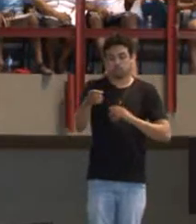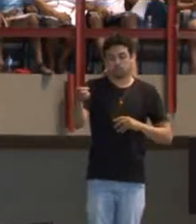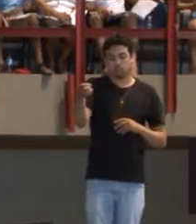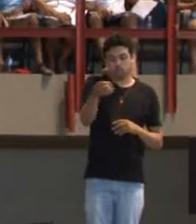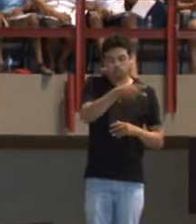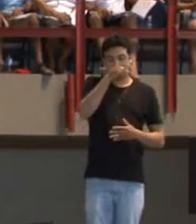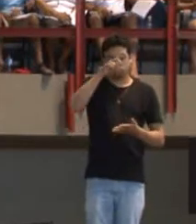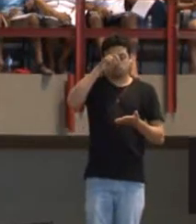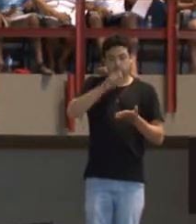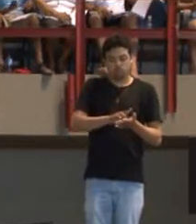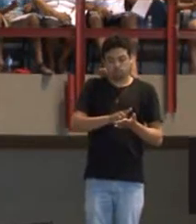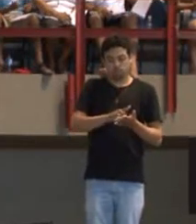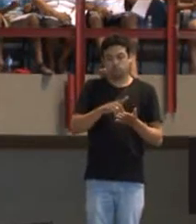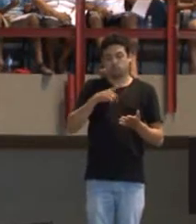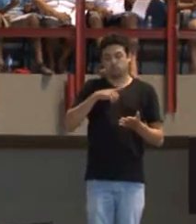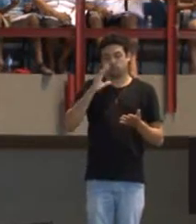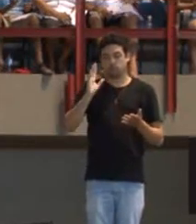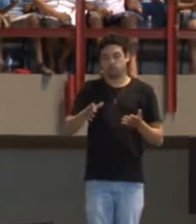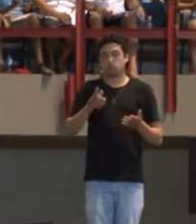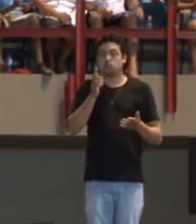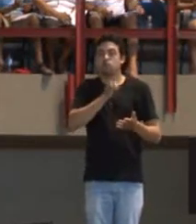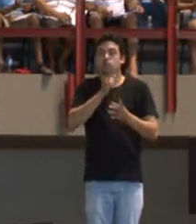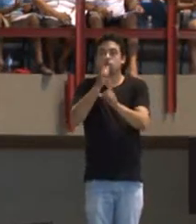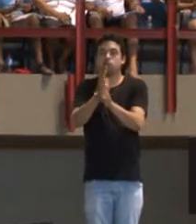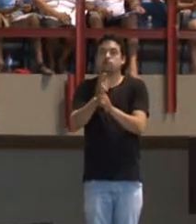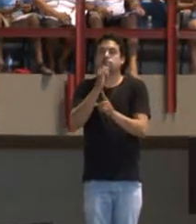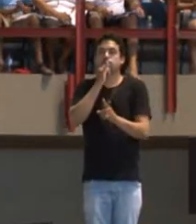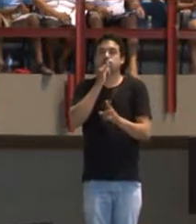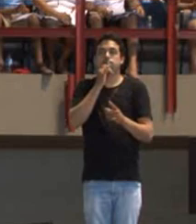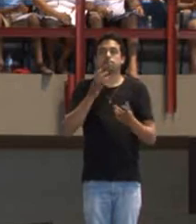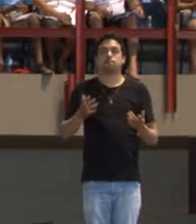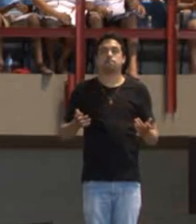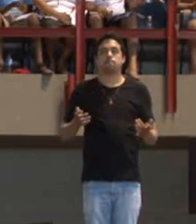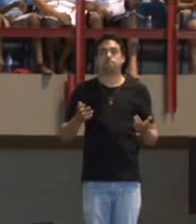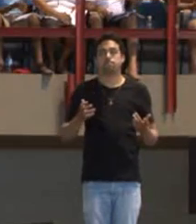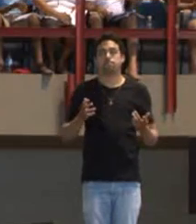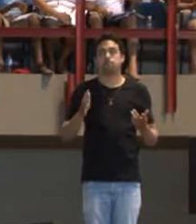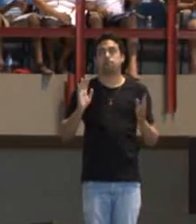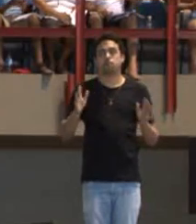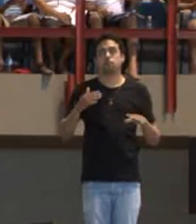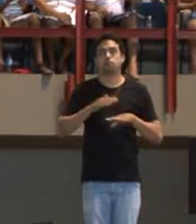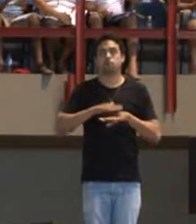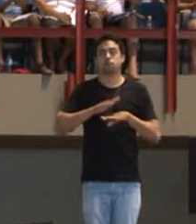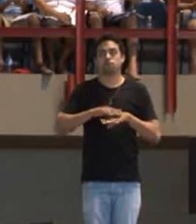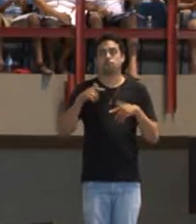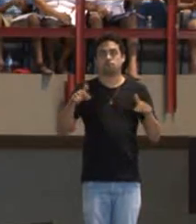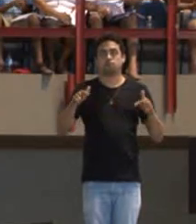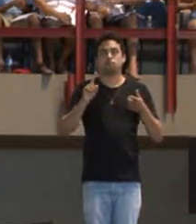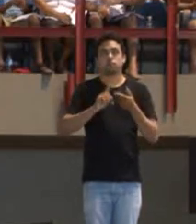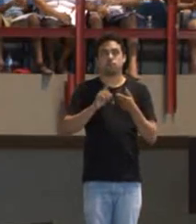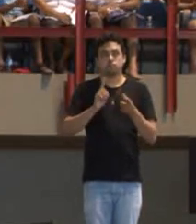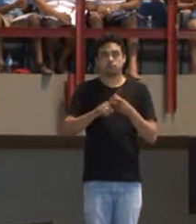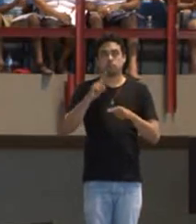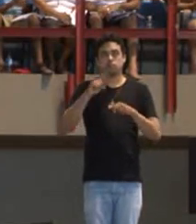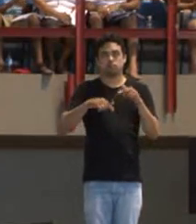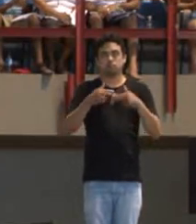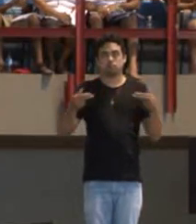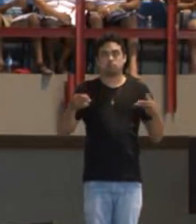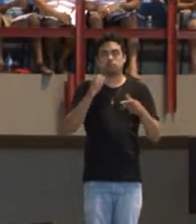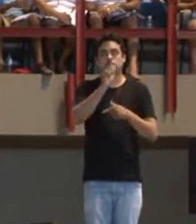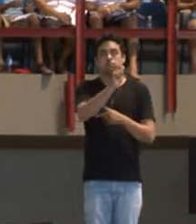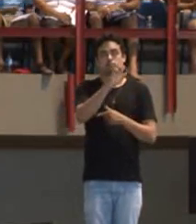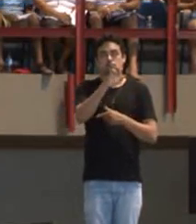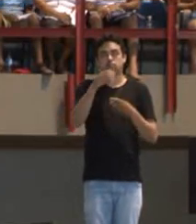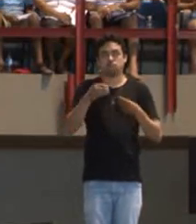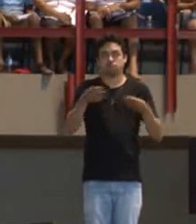e originais, você consegue encontrar, por exemplo, um trabalho que eu faço e a gente está colocando, disponibilizando na Academia do